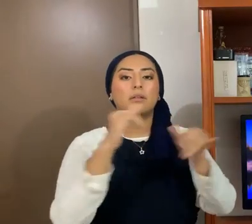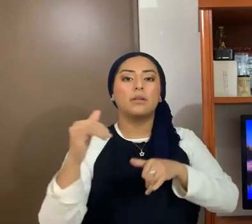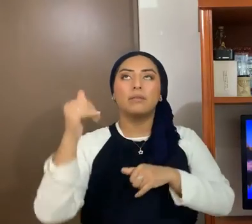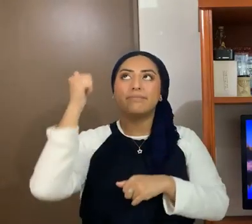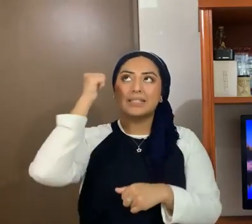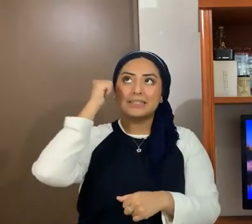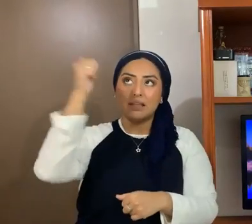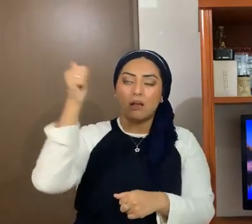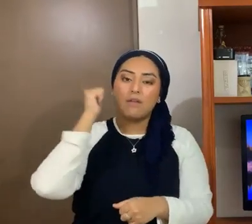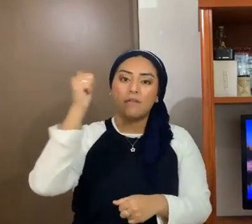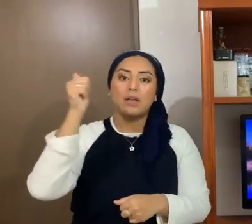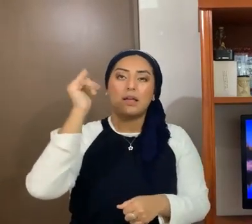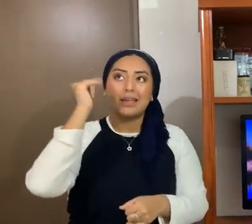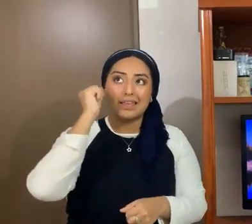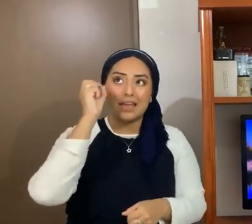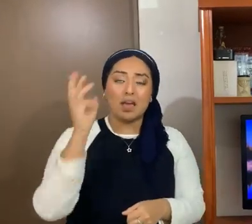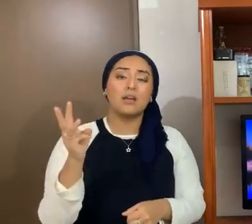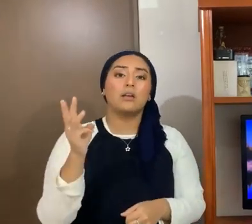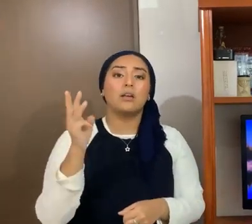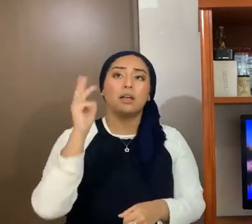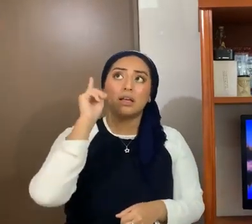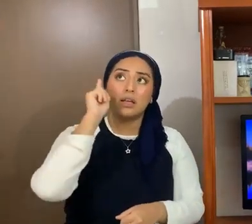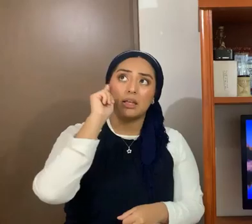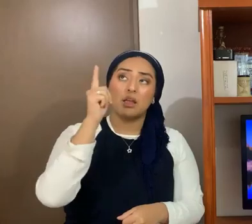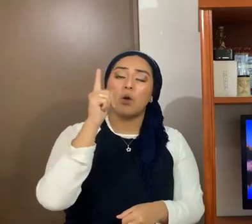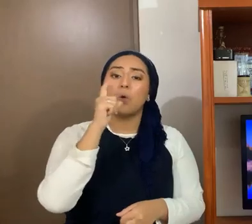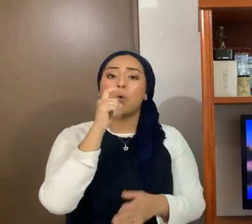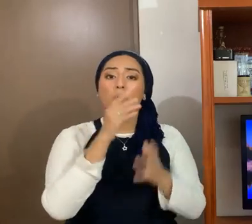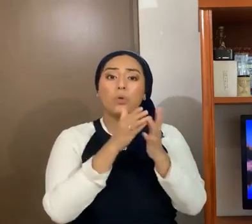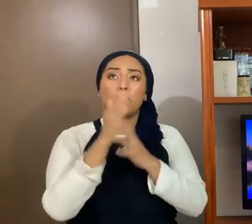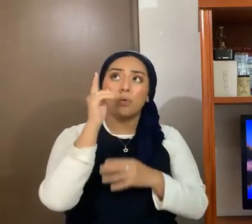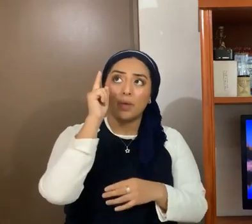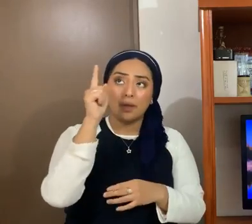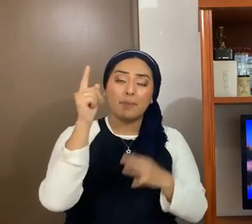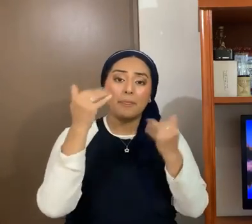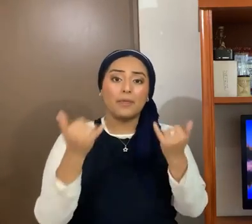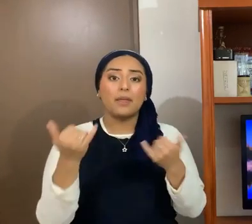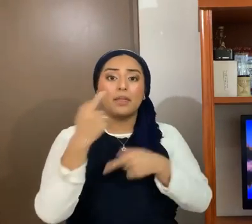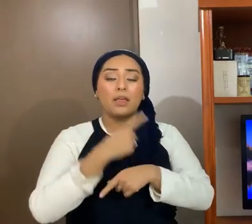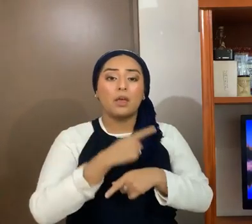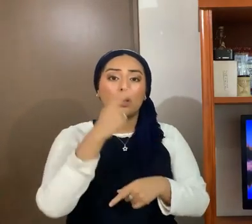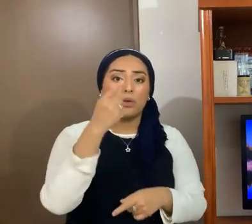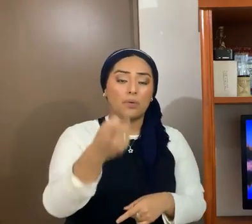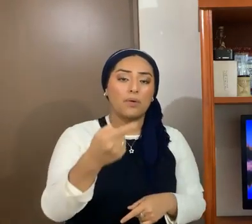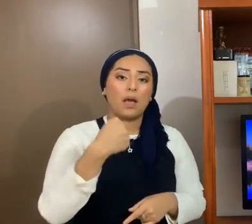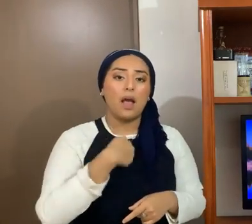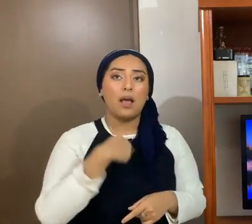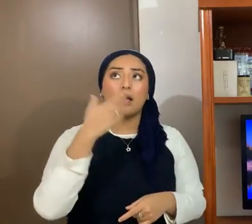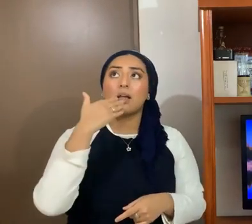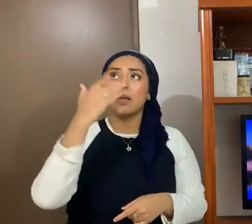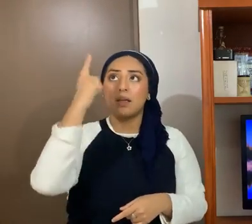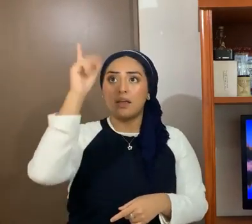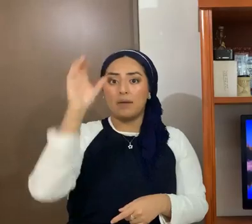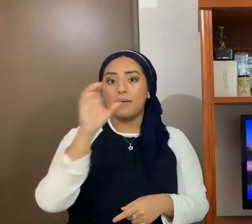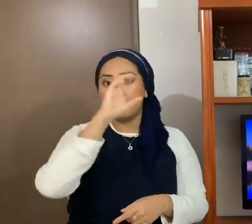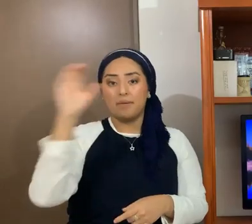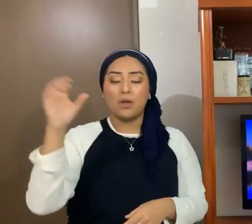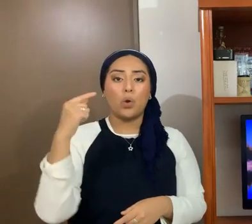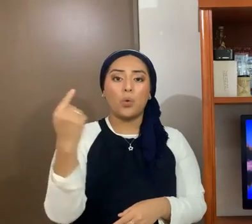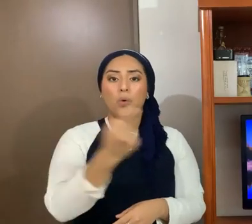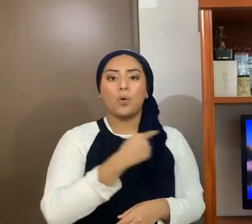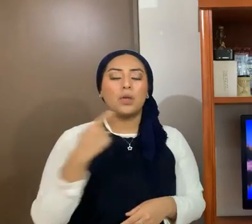de Él mismo, de Yahshua, quien a través de Él, hoy tú y yo, por su sacrificio único y perfecto,